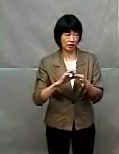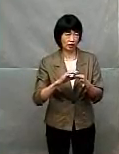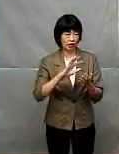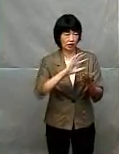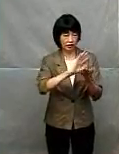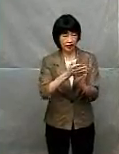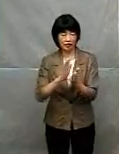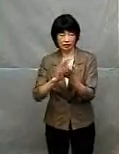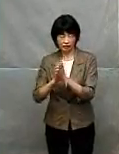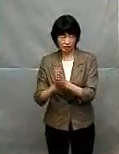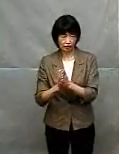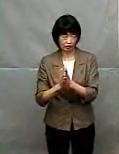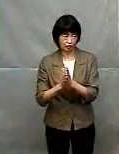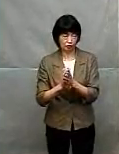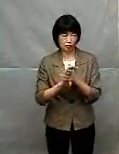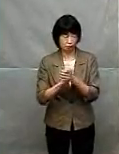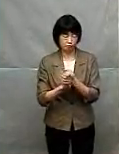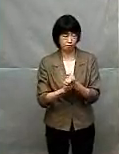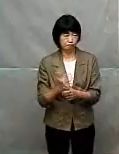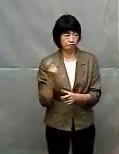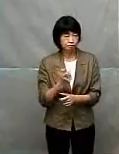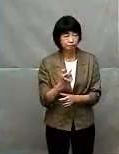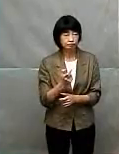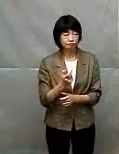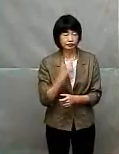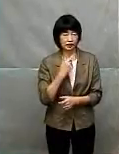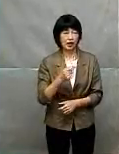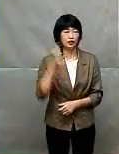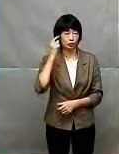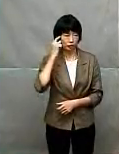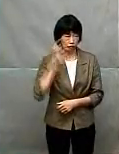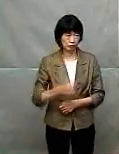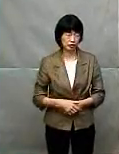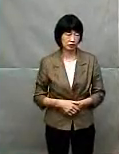結束をさらに高めてまいります。